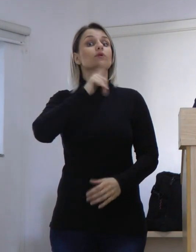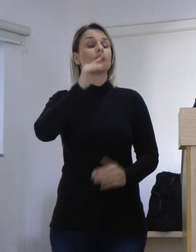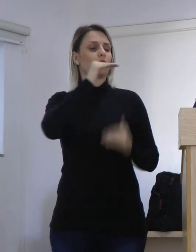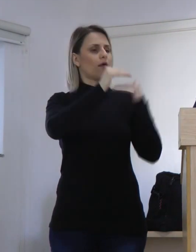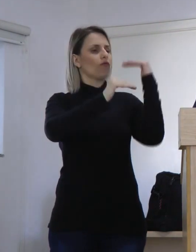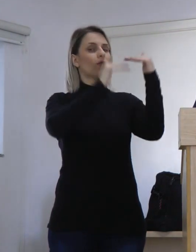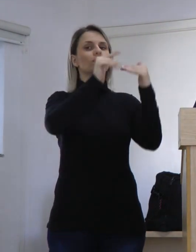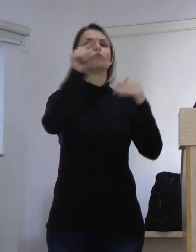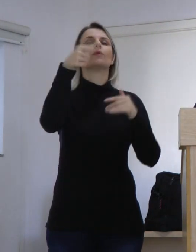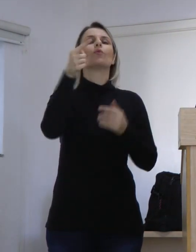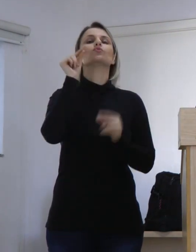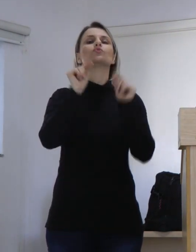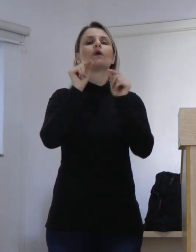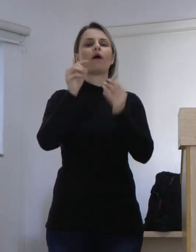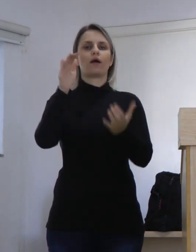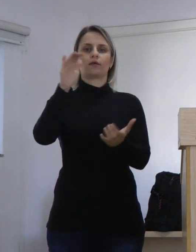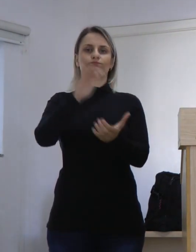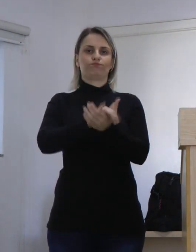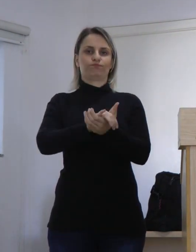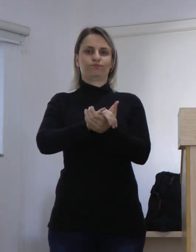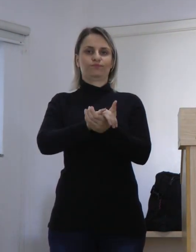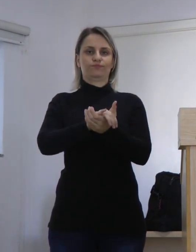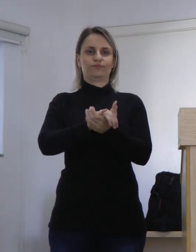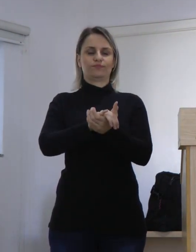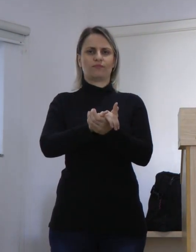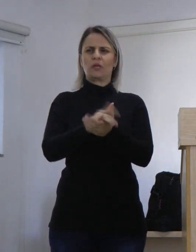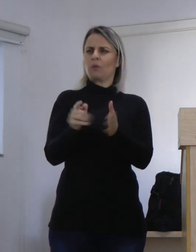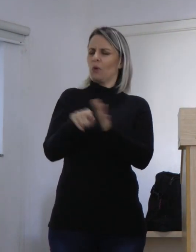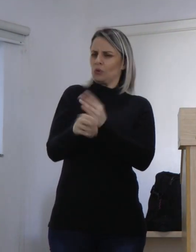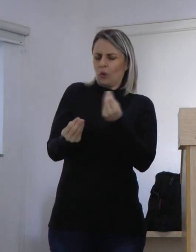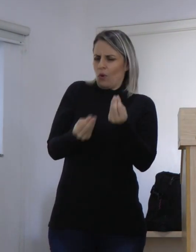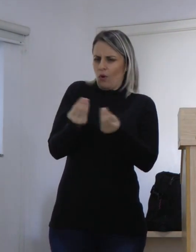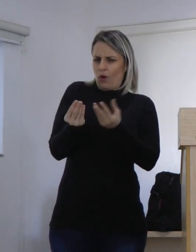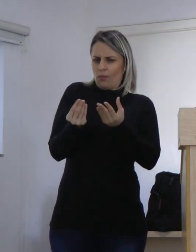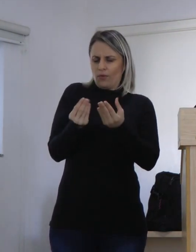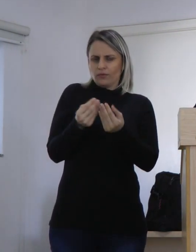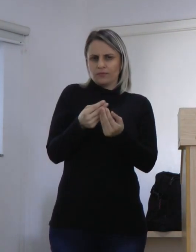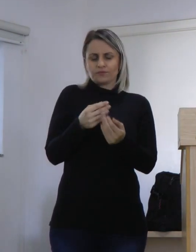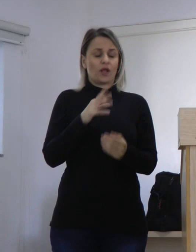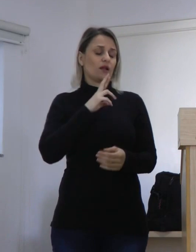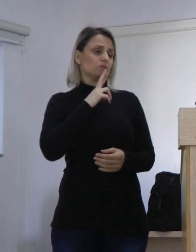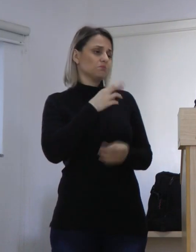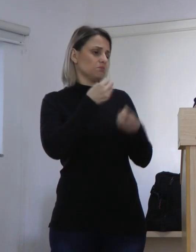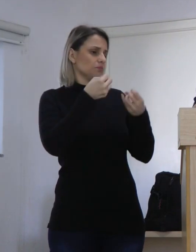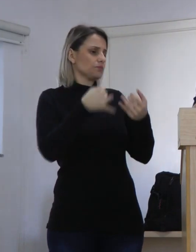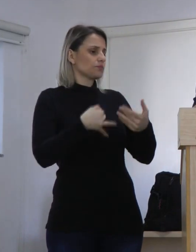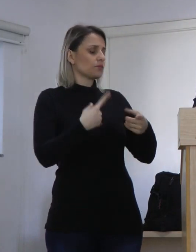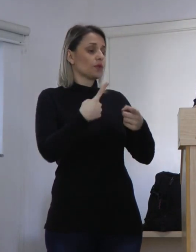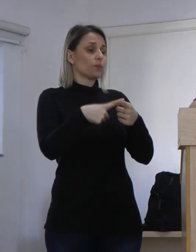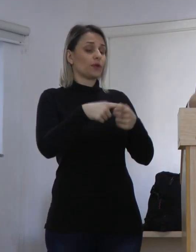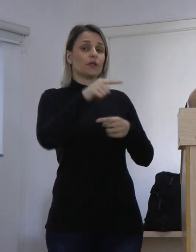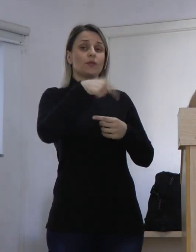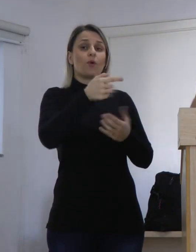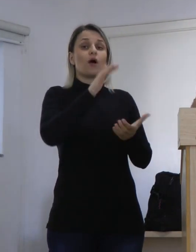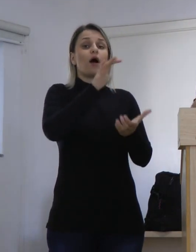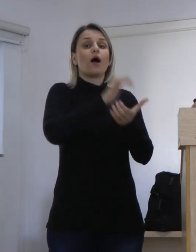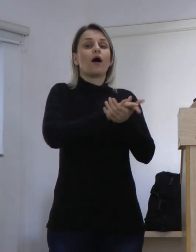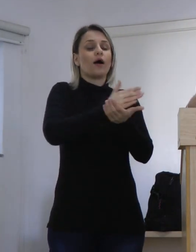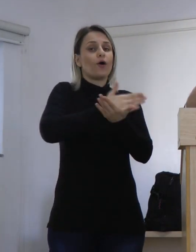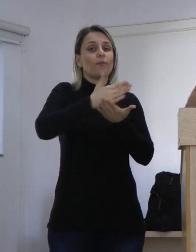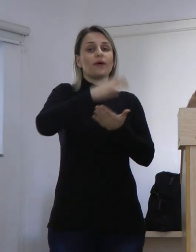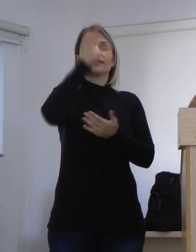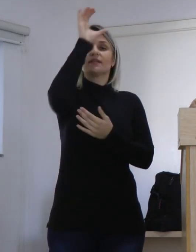Eu disse: como é que é isso, seu Monteiro? O nome dele é seu Monteiro. Ele disse: Nazareno, é porque só depois que a gente casa é que a gente aprende a ter